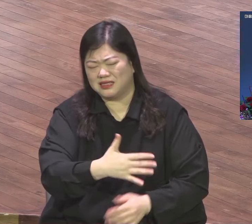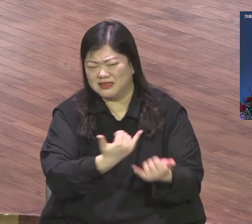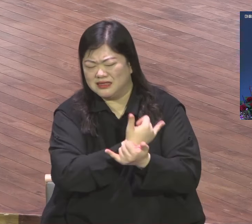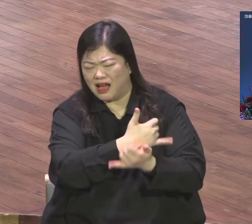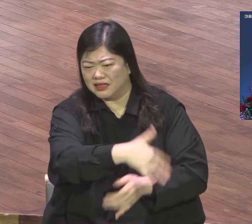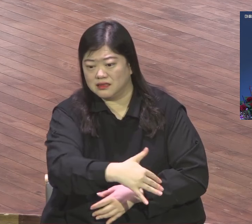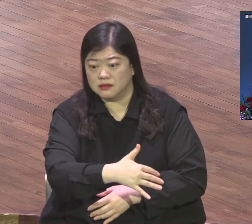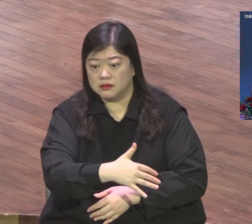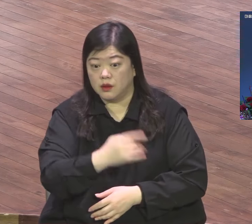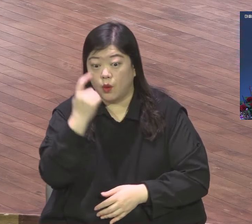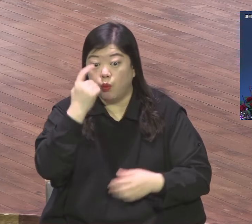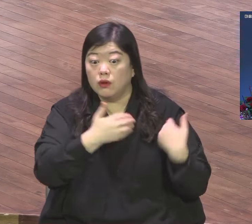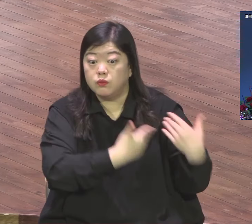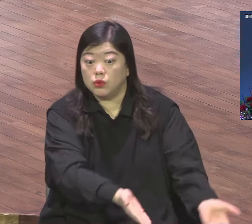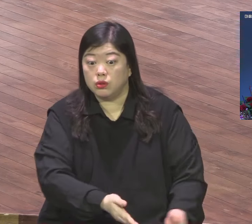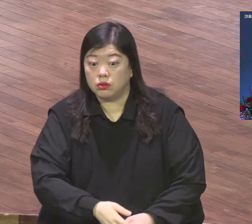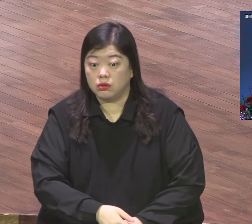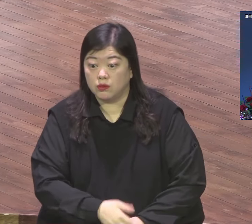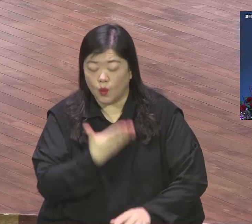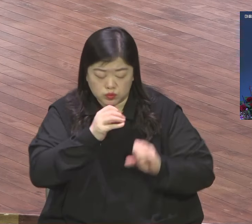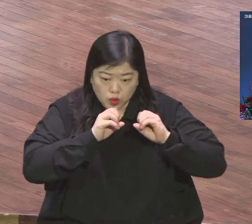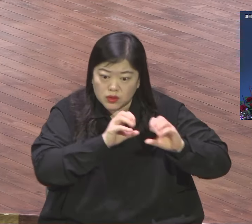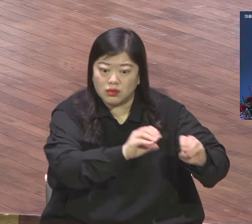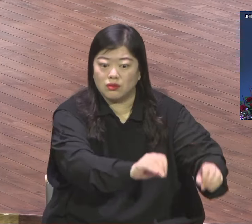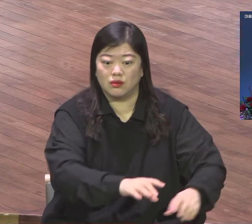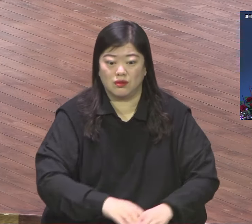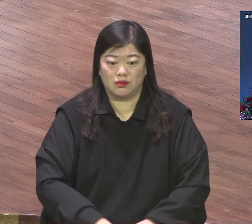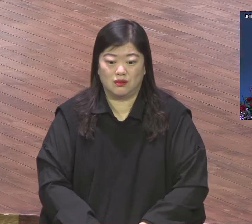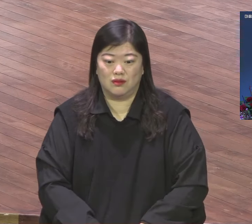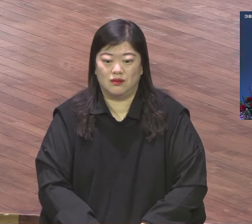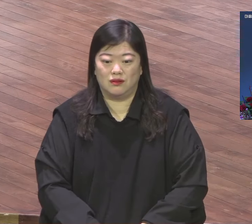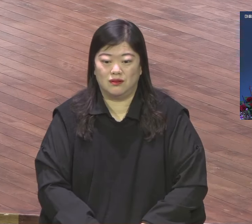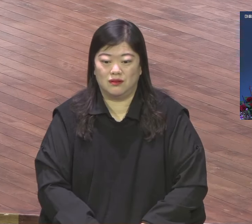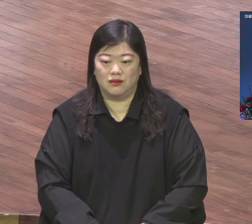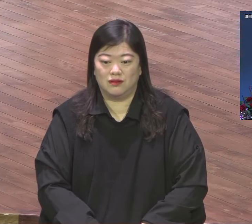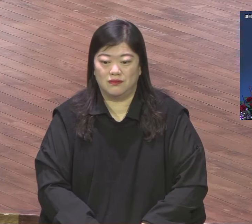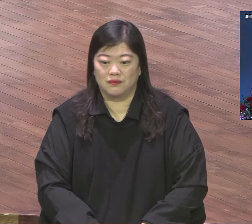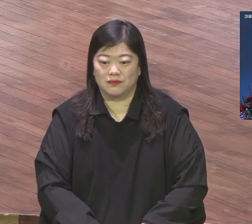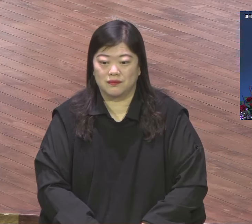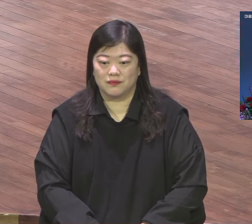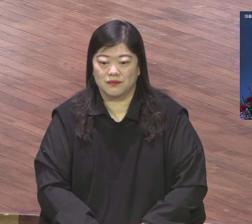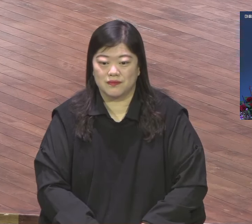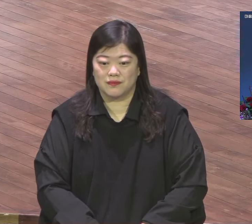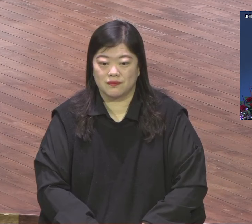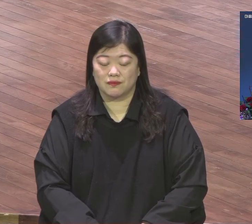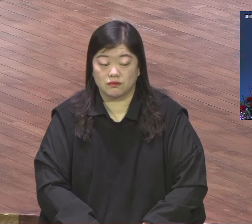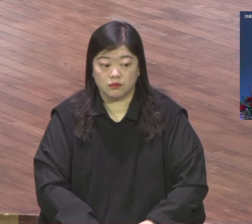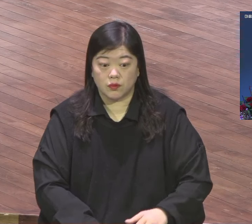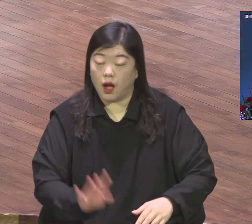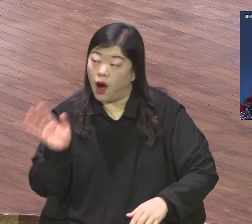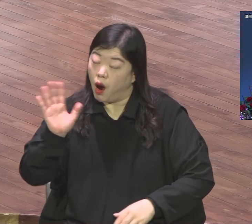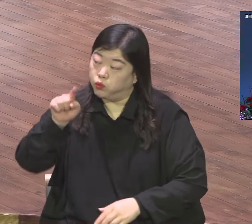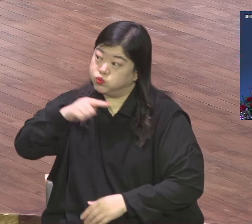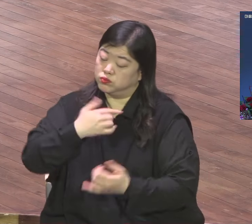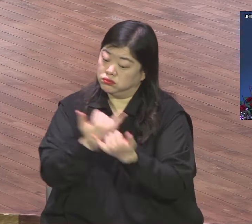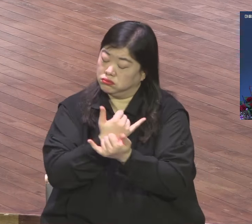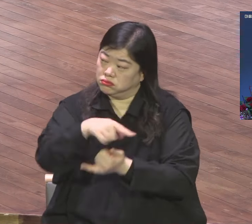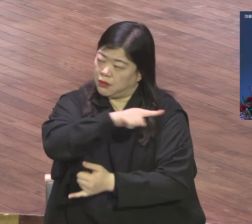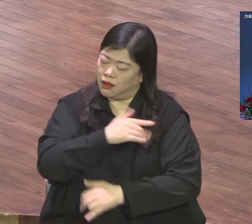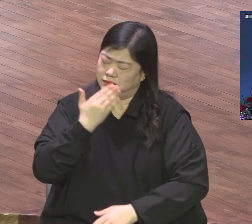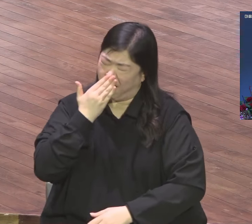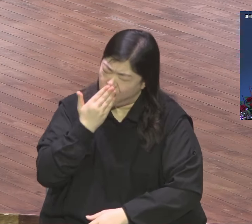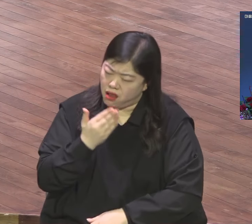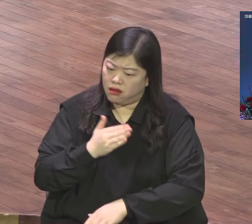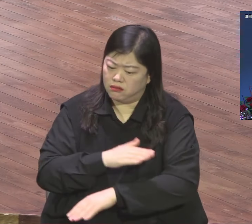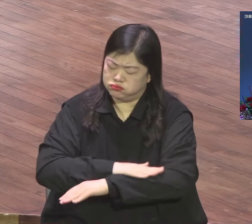다니지만은 교회 직분이 있는지 몰라도 내면을 보면 진짜로 예수 안 믿는 사람이에요. 믿는다면 이럴 수가